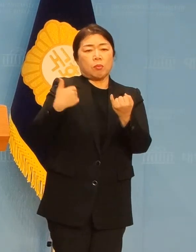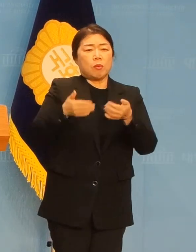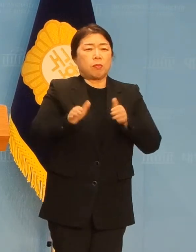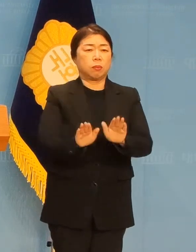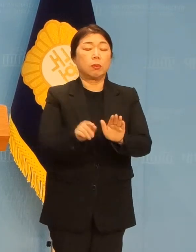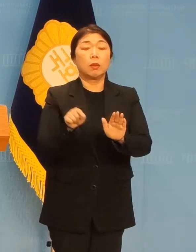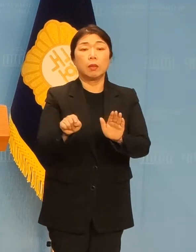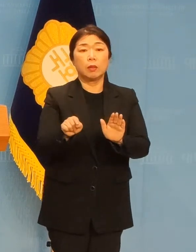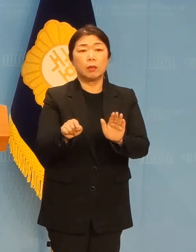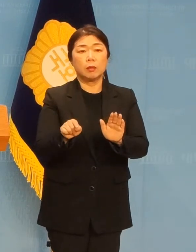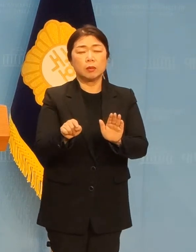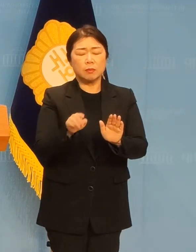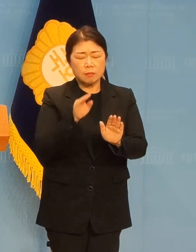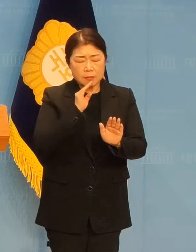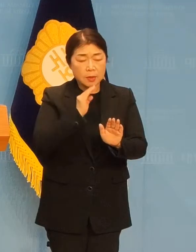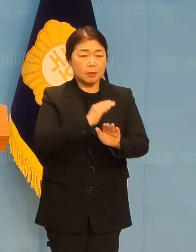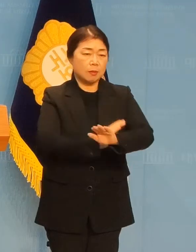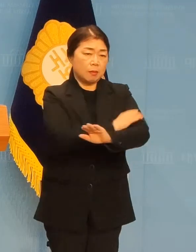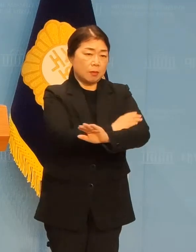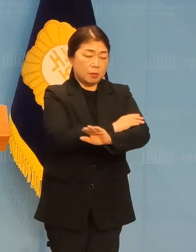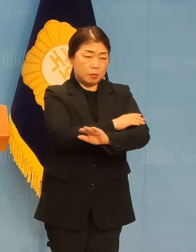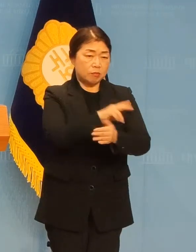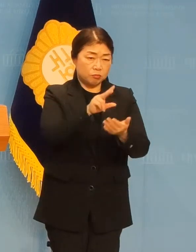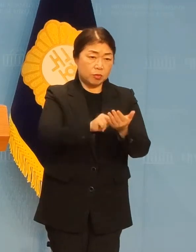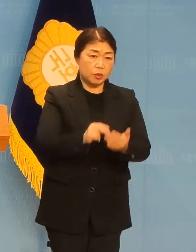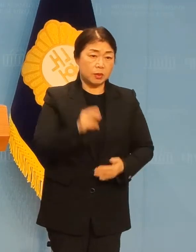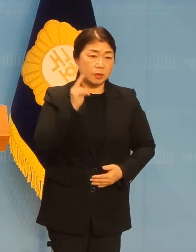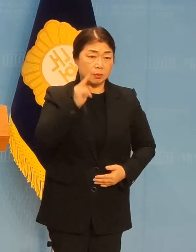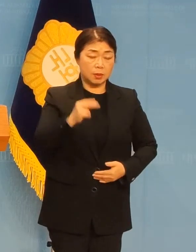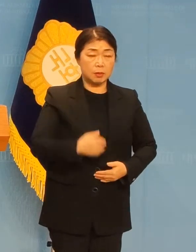권력형 비리의 초기 패턴입니다.